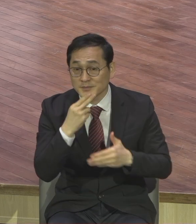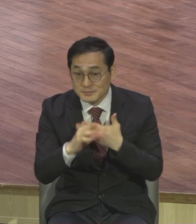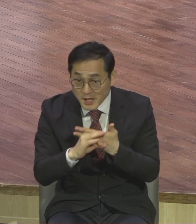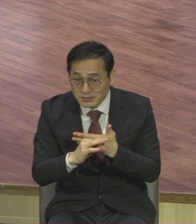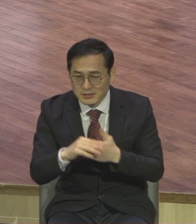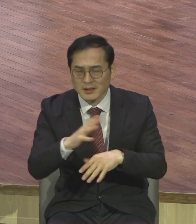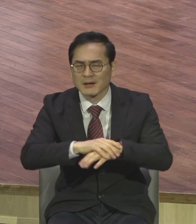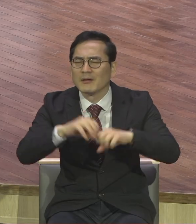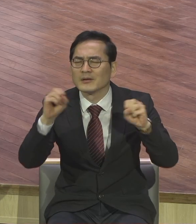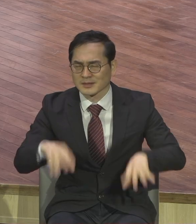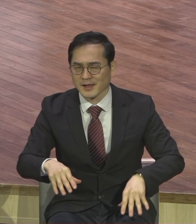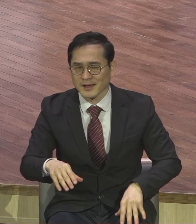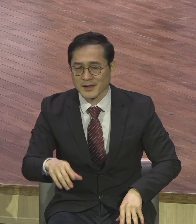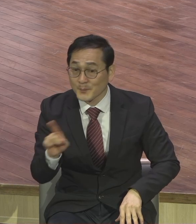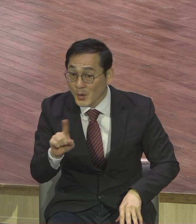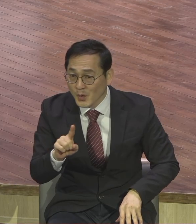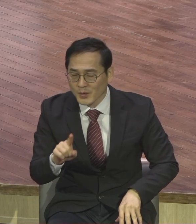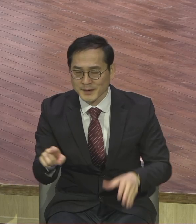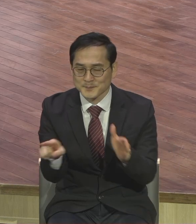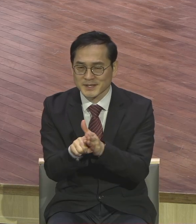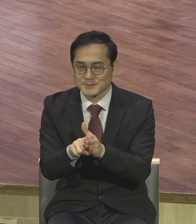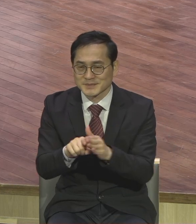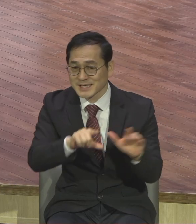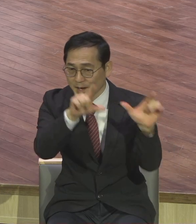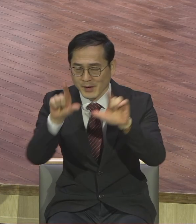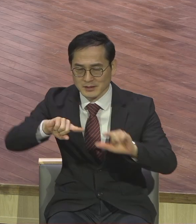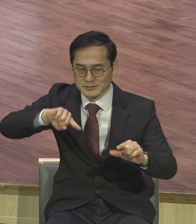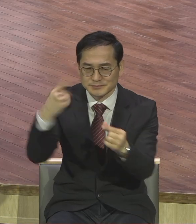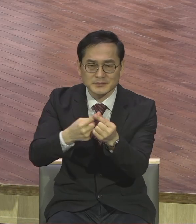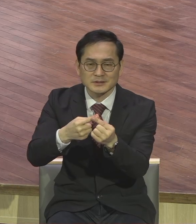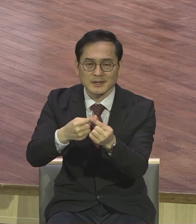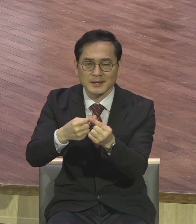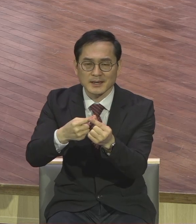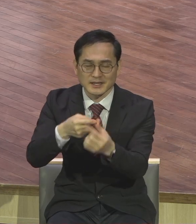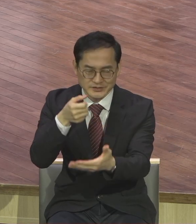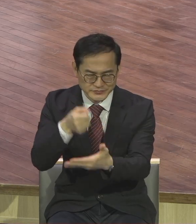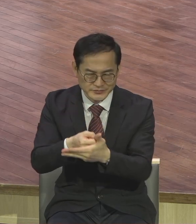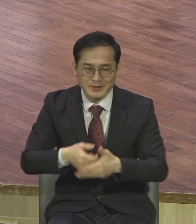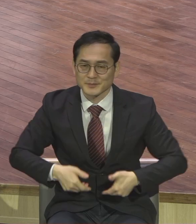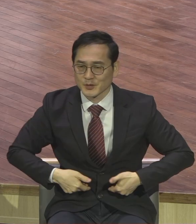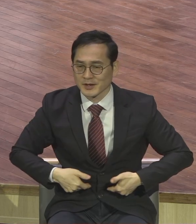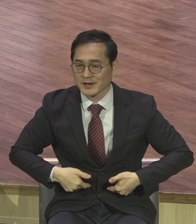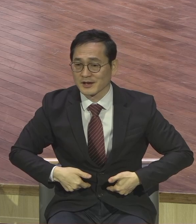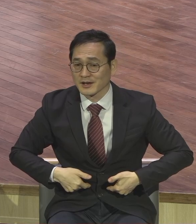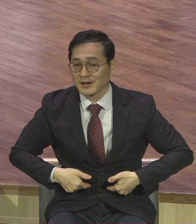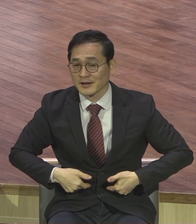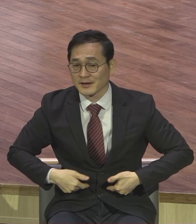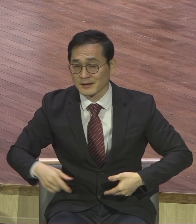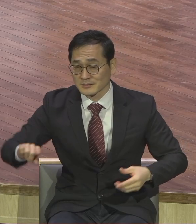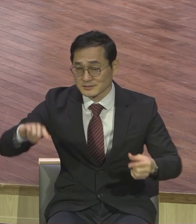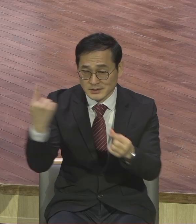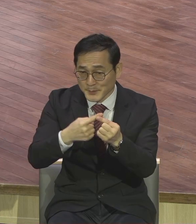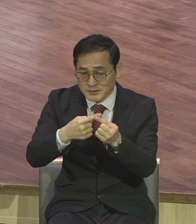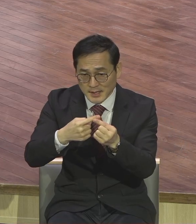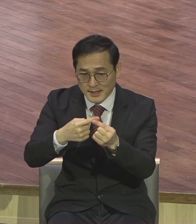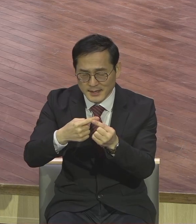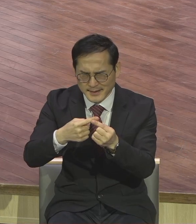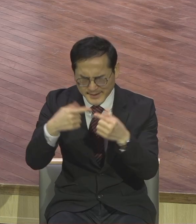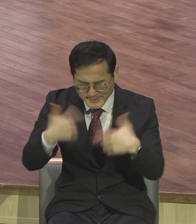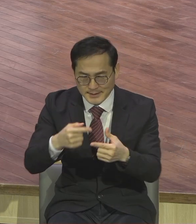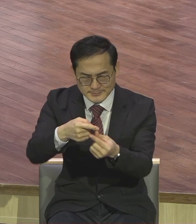신앙생활에 항상 우선순위를 정하라는 것입니다. 우선순위가 분명해야 됩니다. 철저한